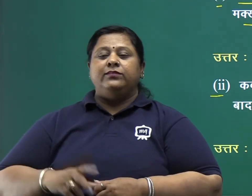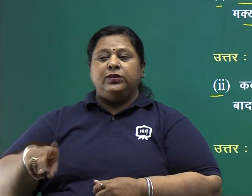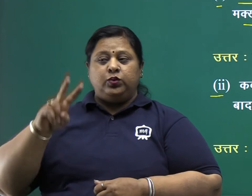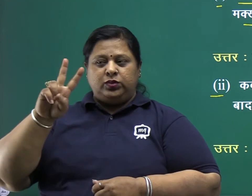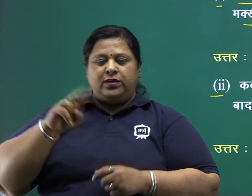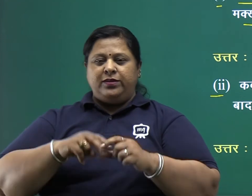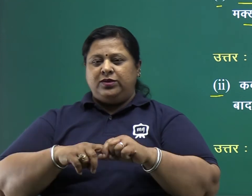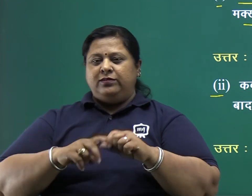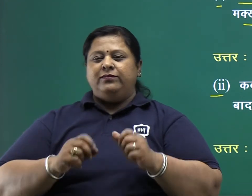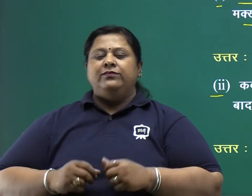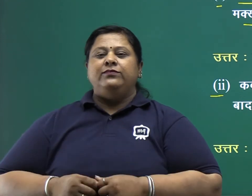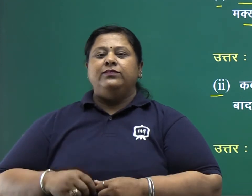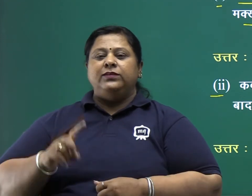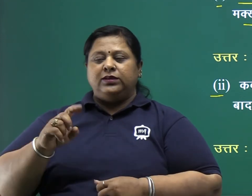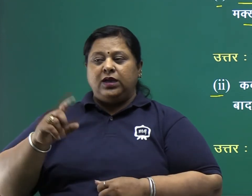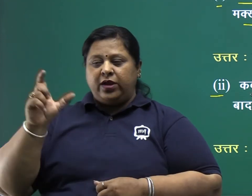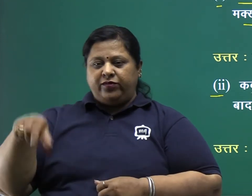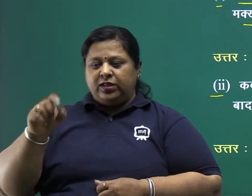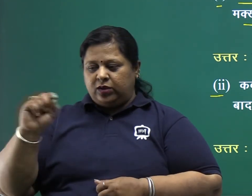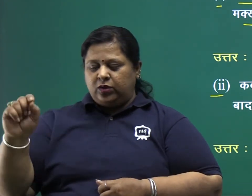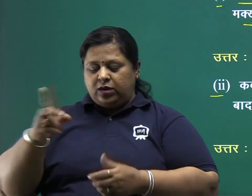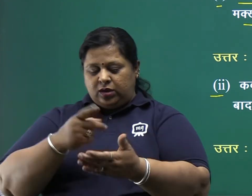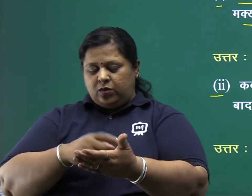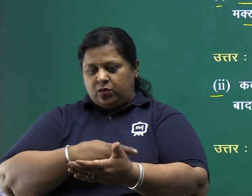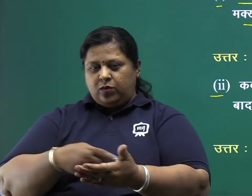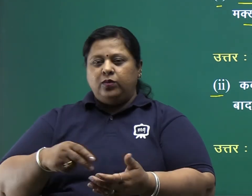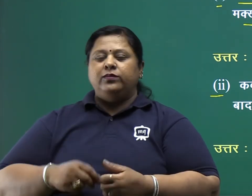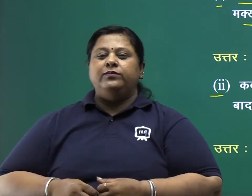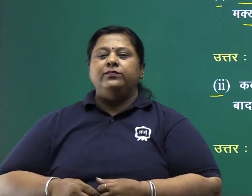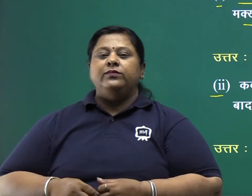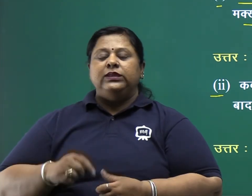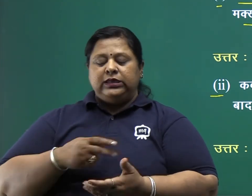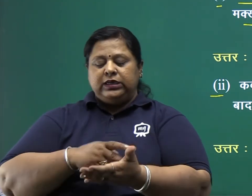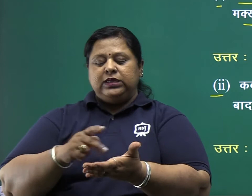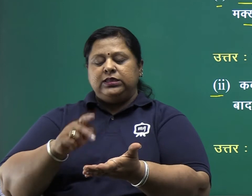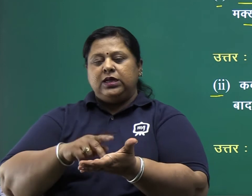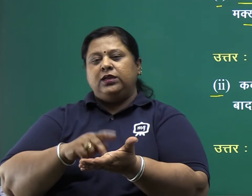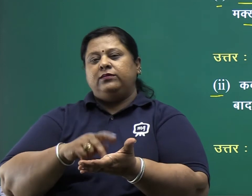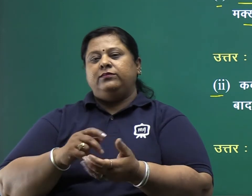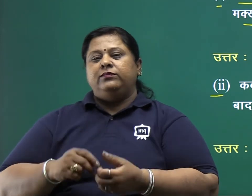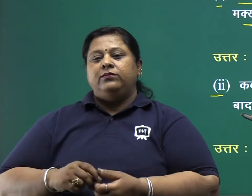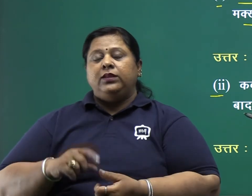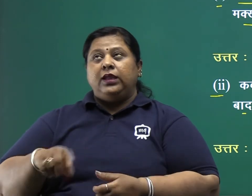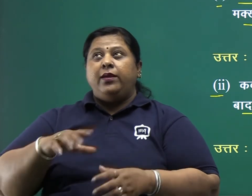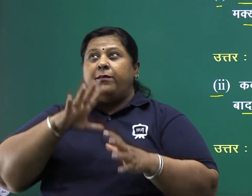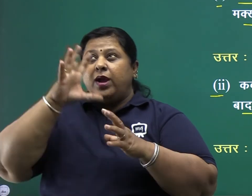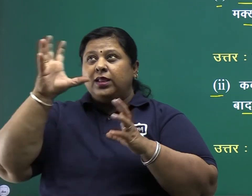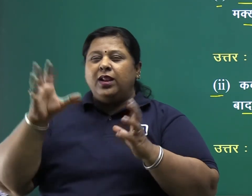दूसरा प्रश्न कवियत्री को रिक्त स्थान के